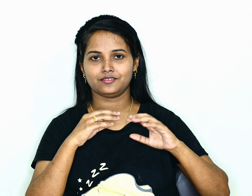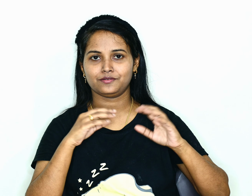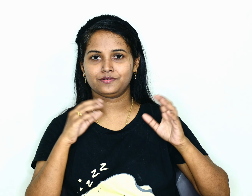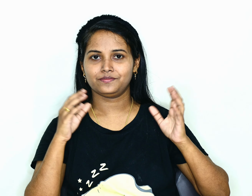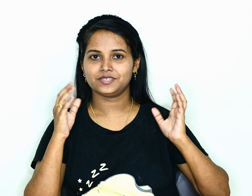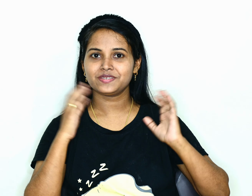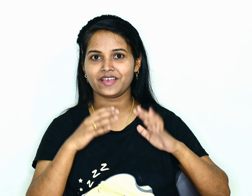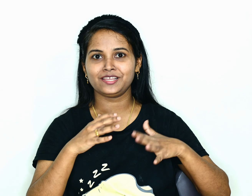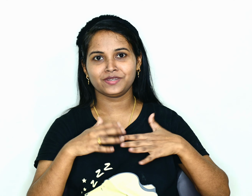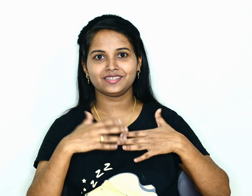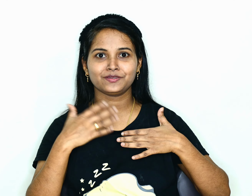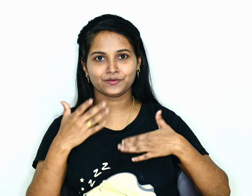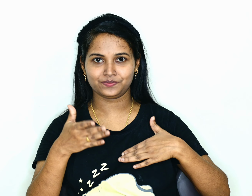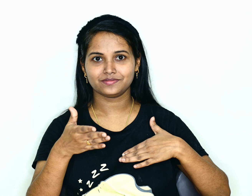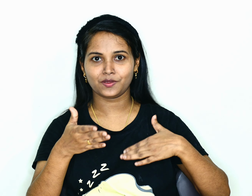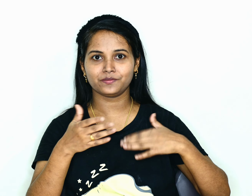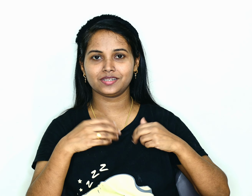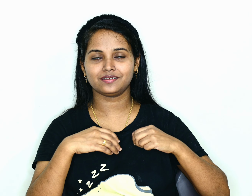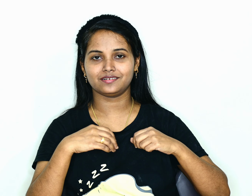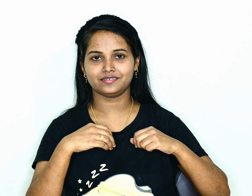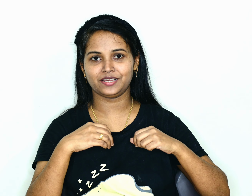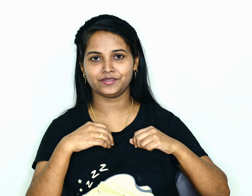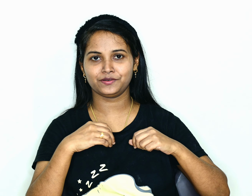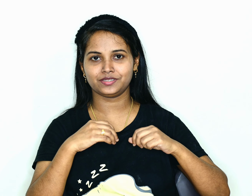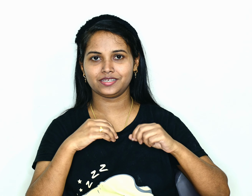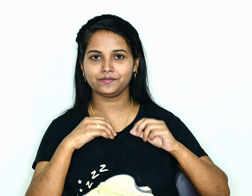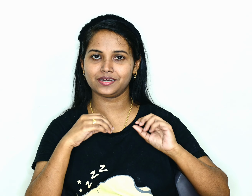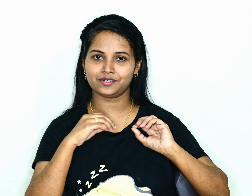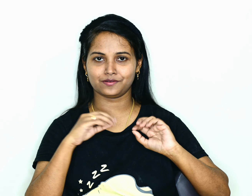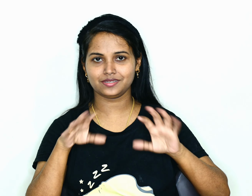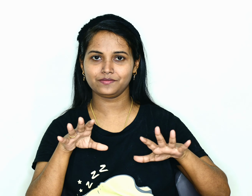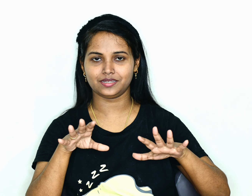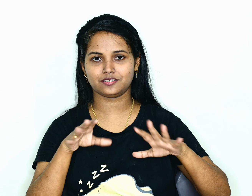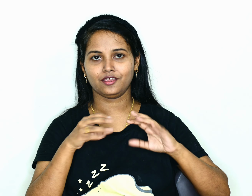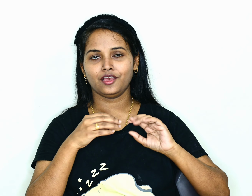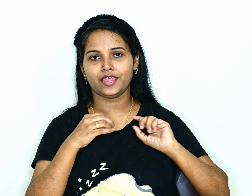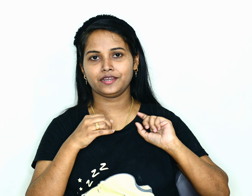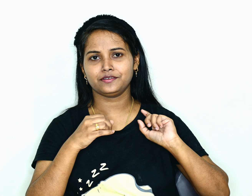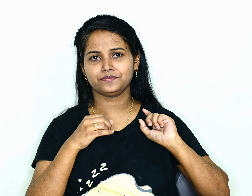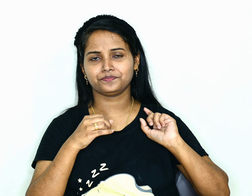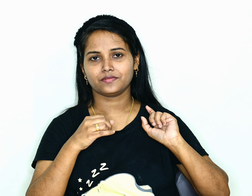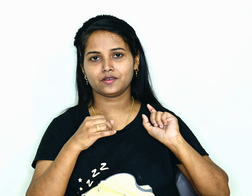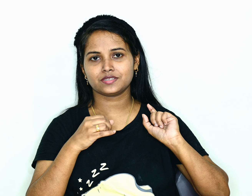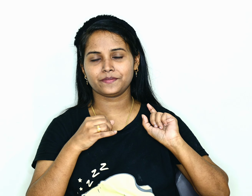तो जब सिफैलिक में रहता है तो नॉर्मल डिलीवरी होती है, बट इट वाज इन ब्रीच। एंड उसके